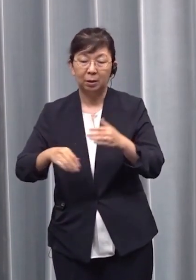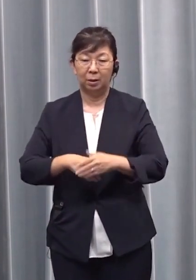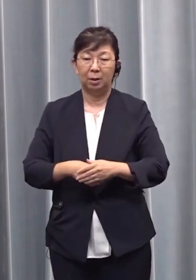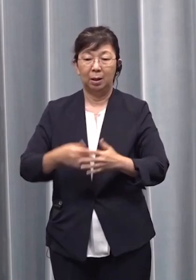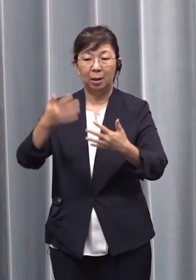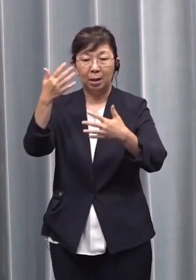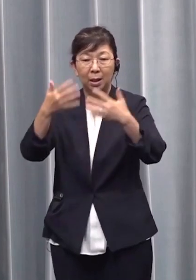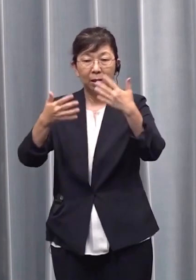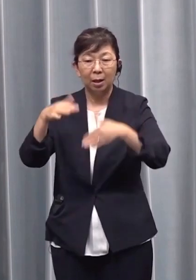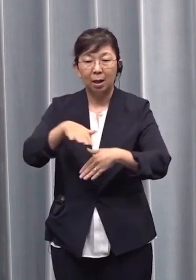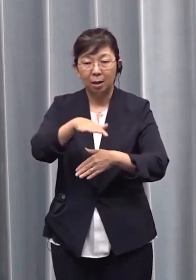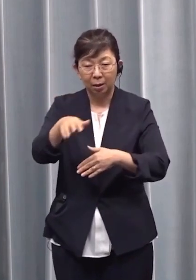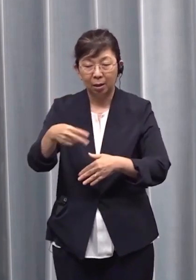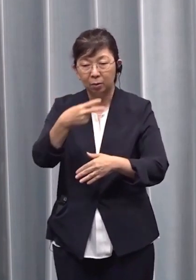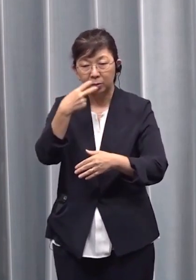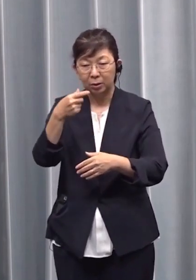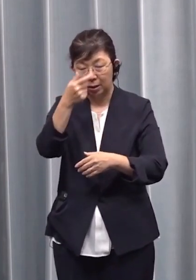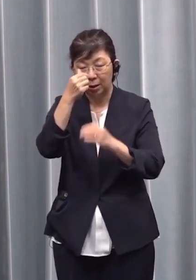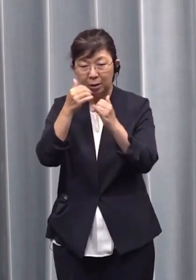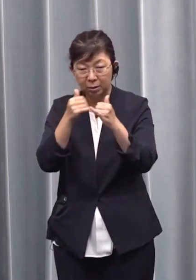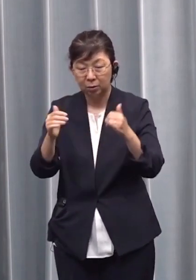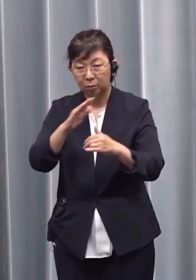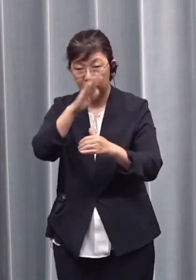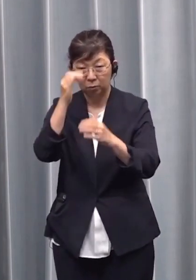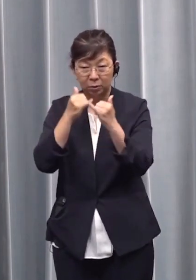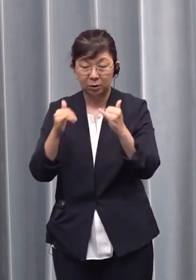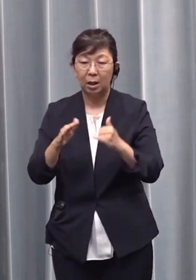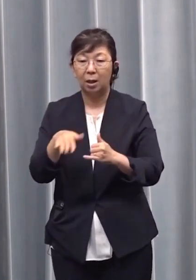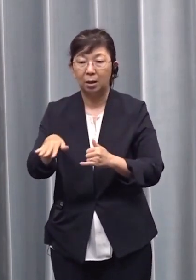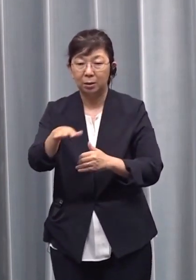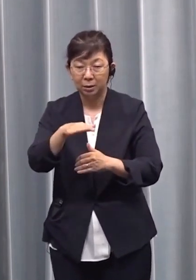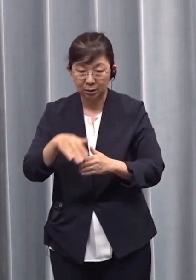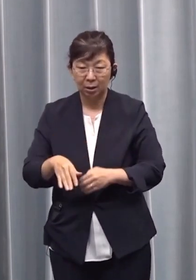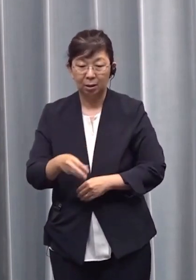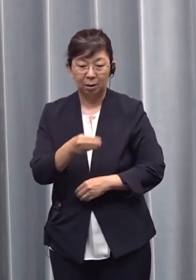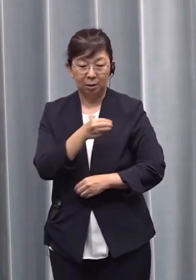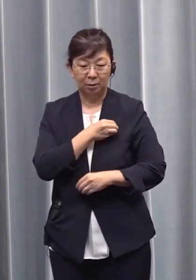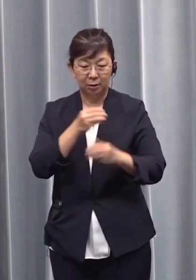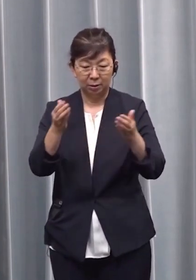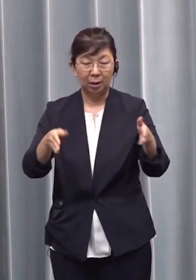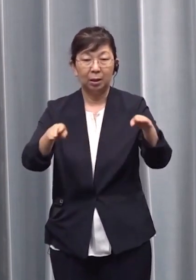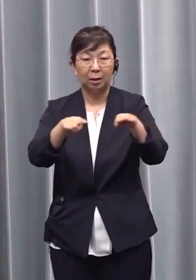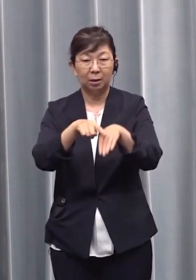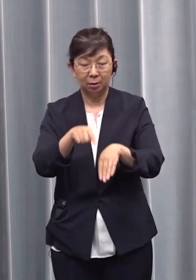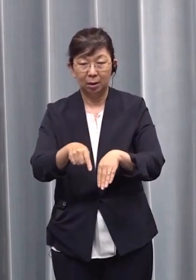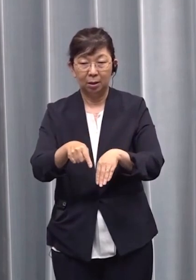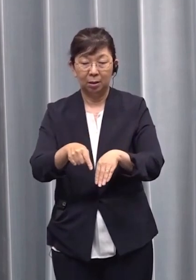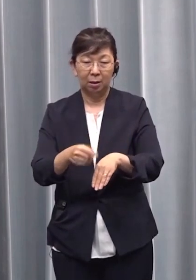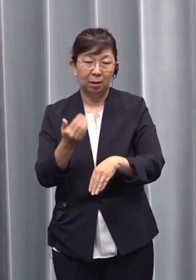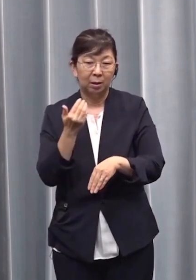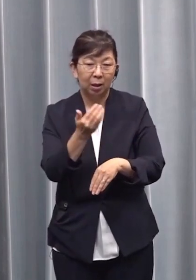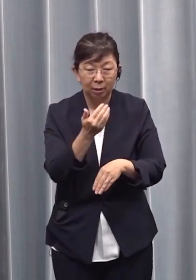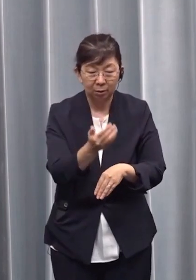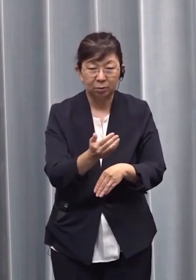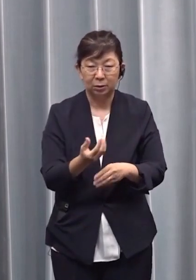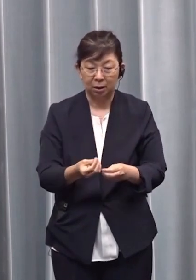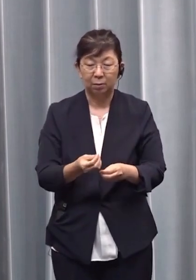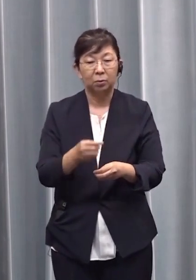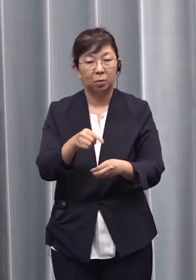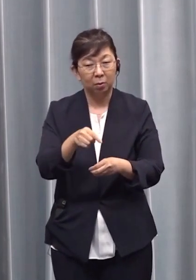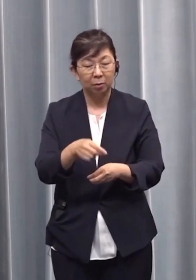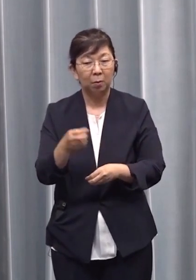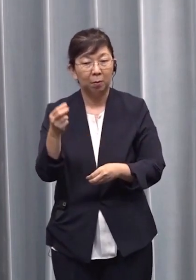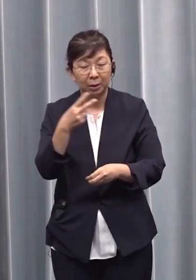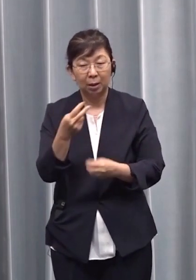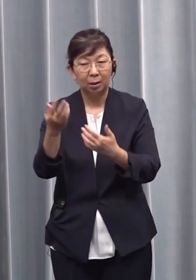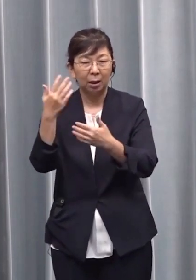界の性被害者の当事者の方たちが、議員会館で、 ヒアリングを受けまして、そこでもですね、再び